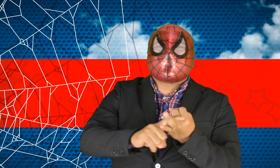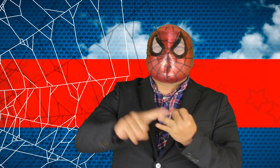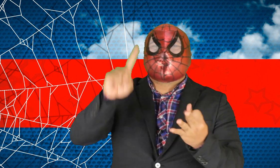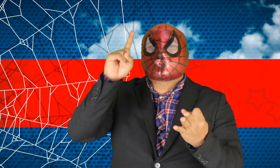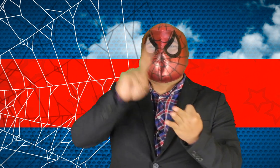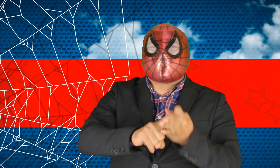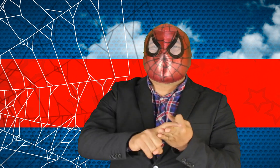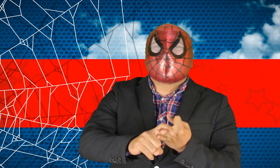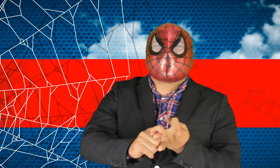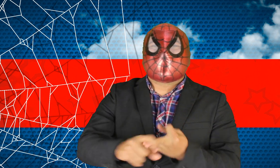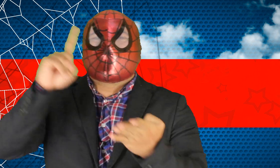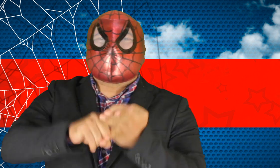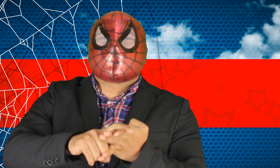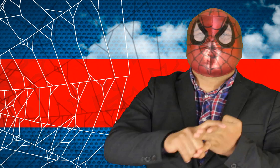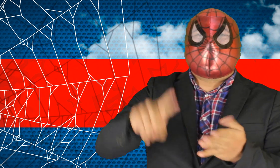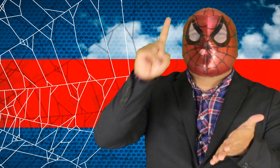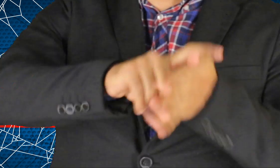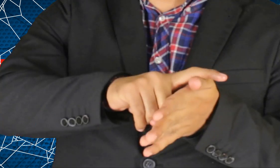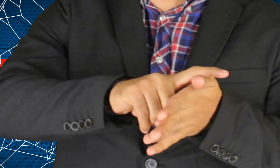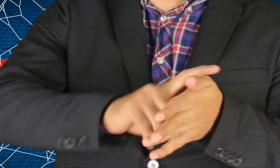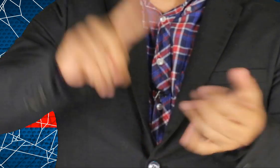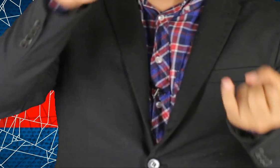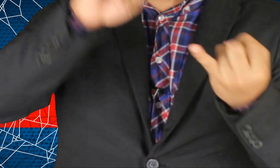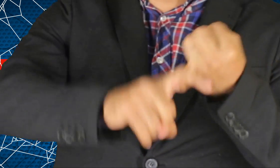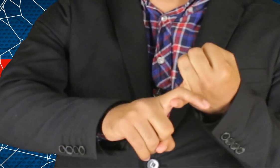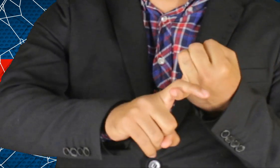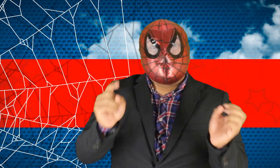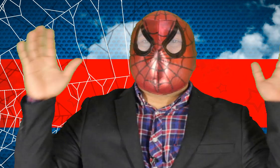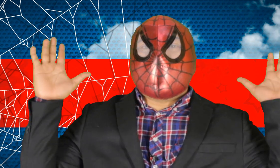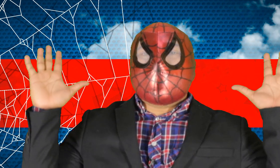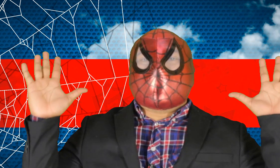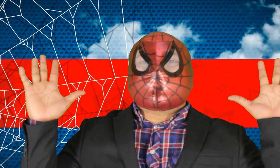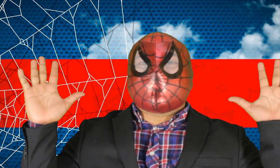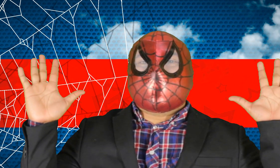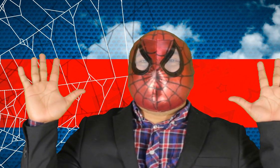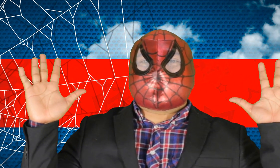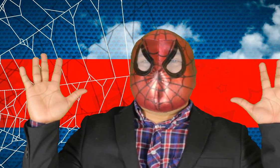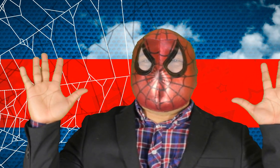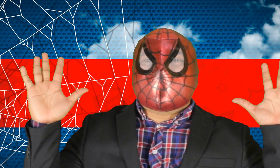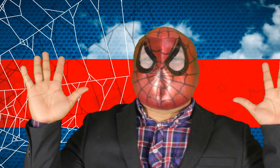rines, amortiguadores, rótulas, horquillas, radiadores? Sí. ¡Ay, mamacita!